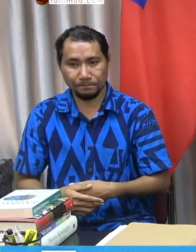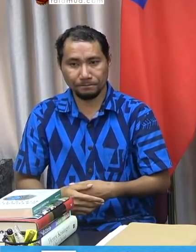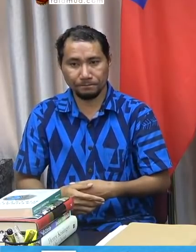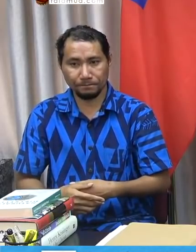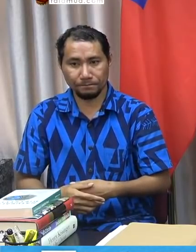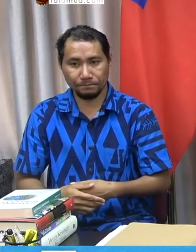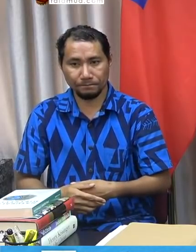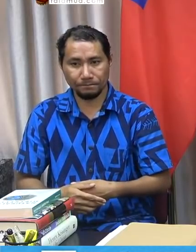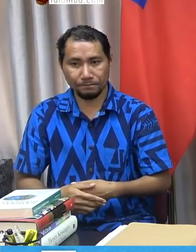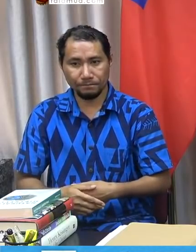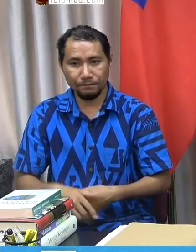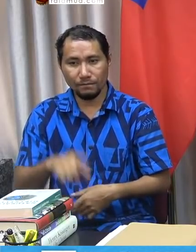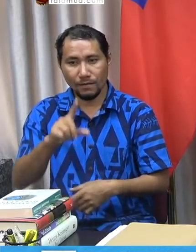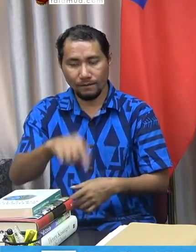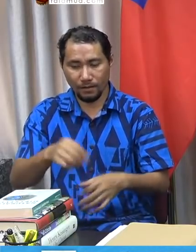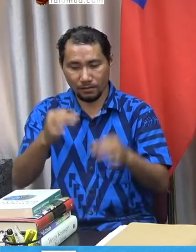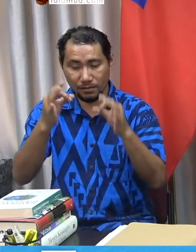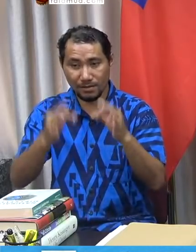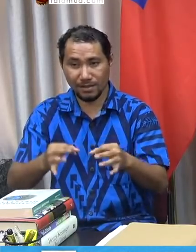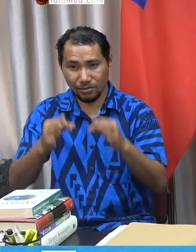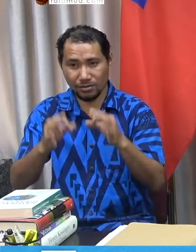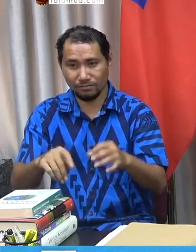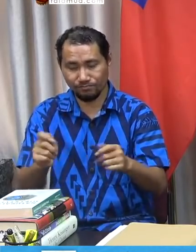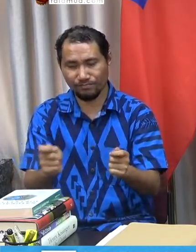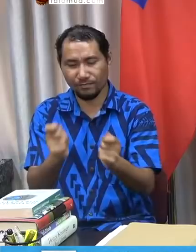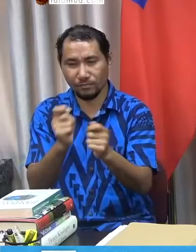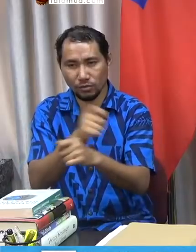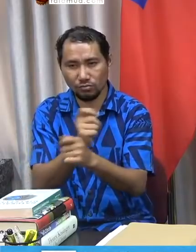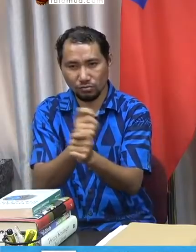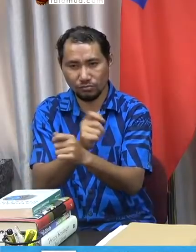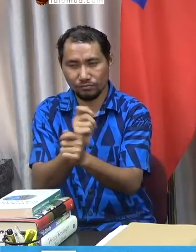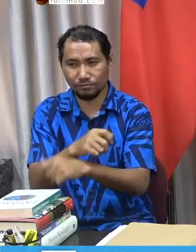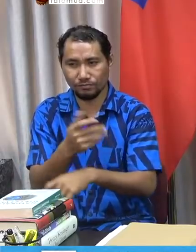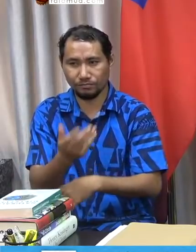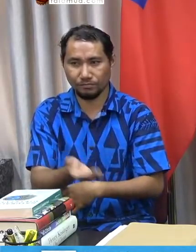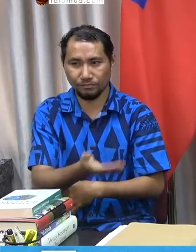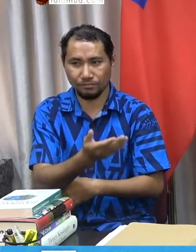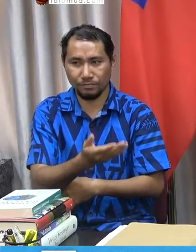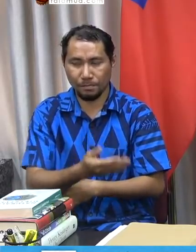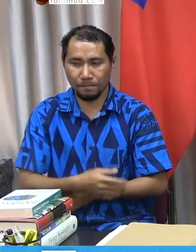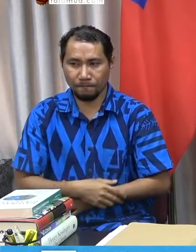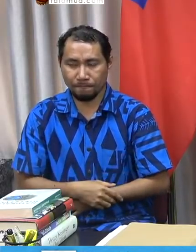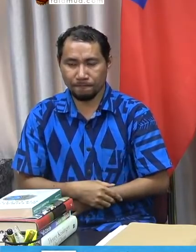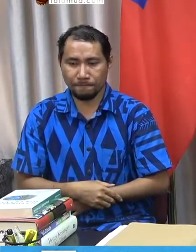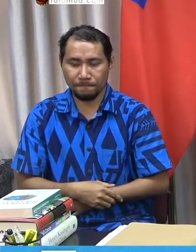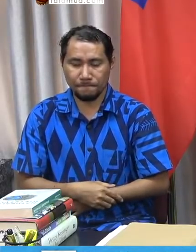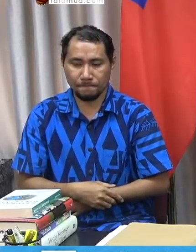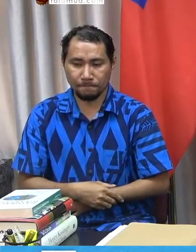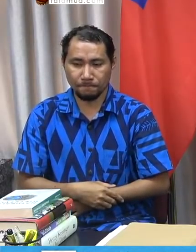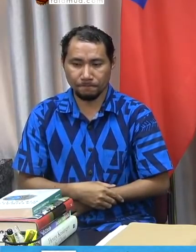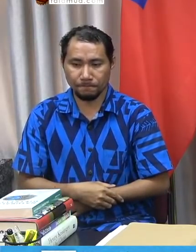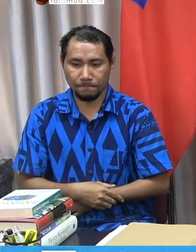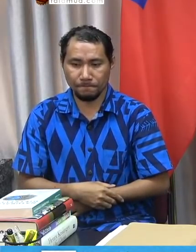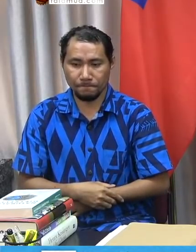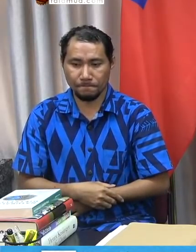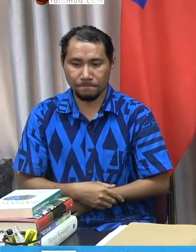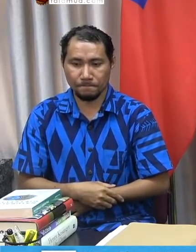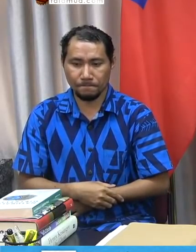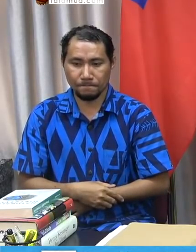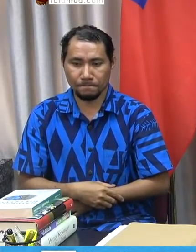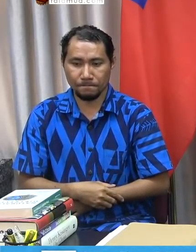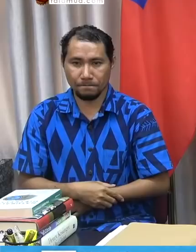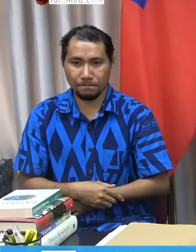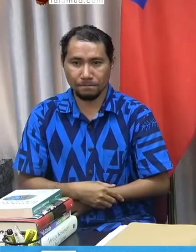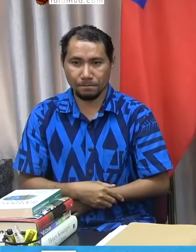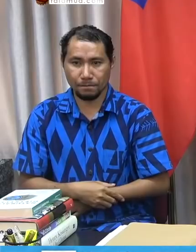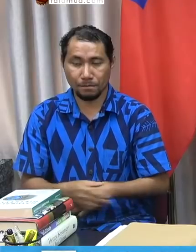ono whaia mai lea taimi. Mai o se tasi o fuafuanga